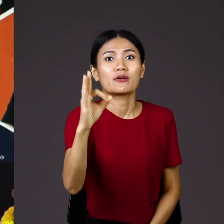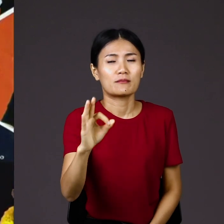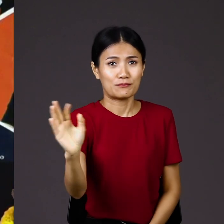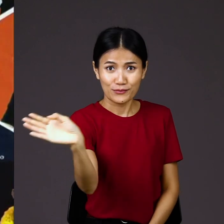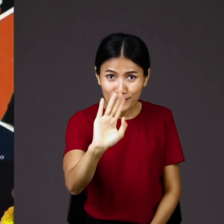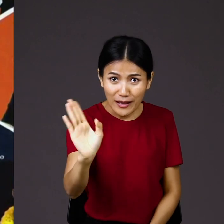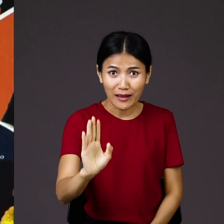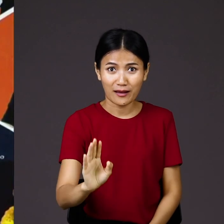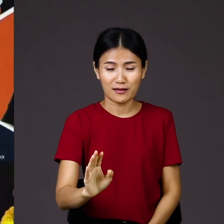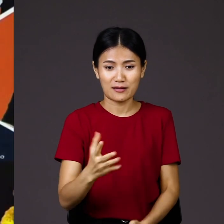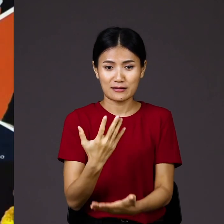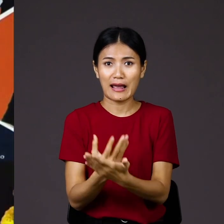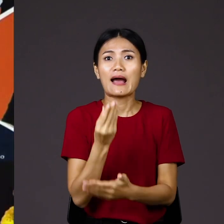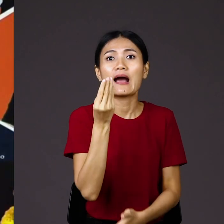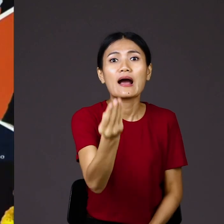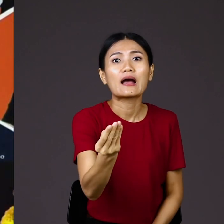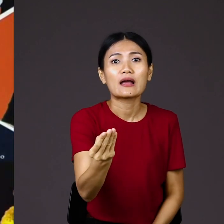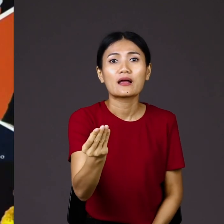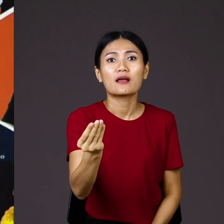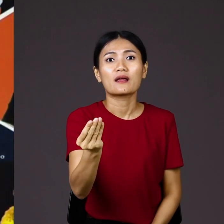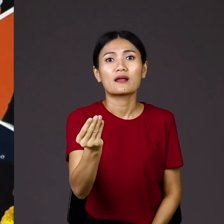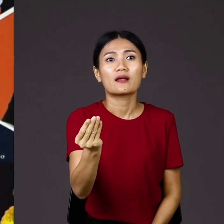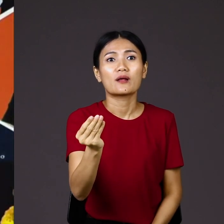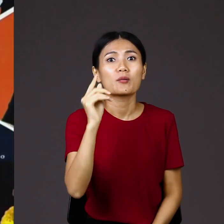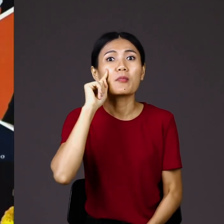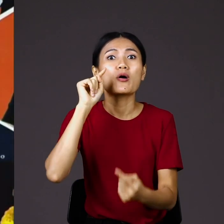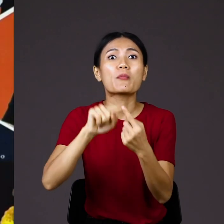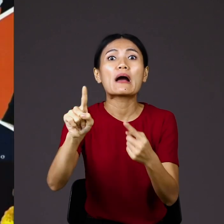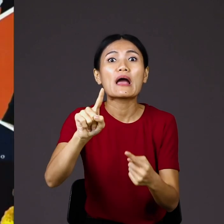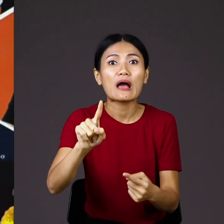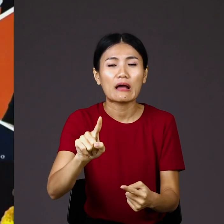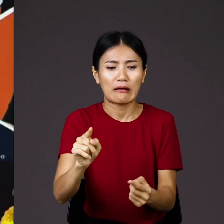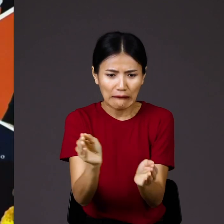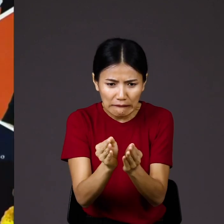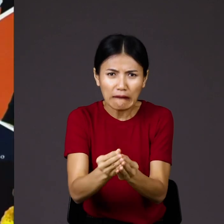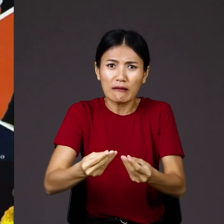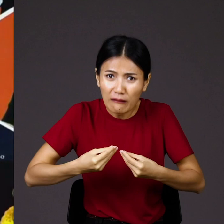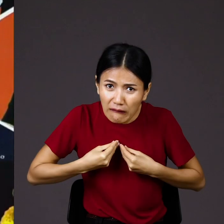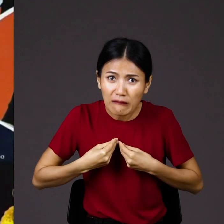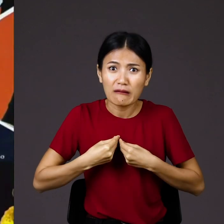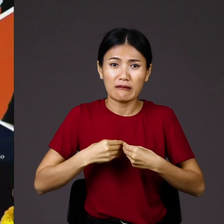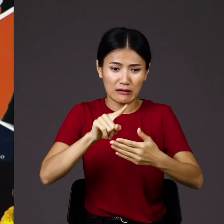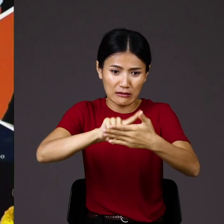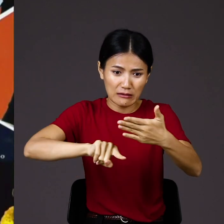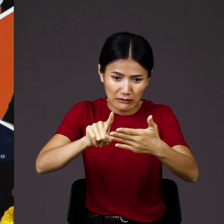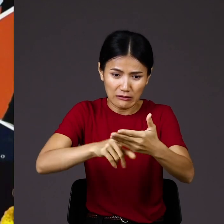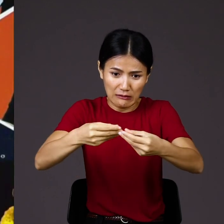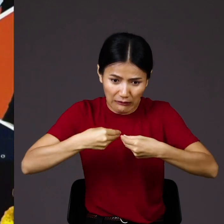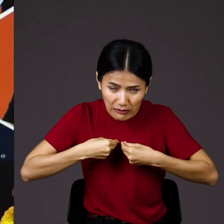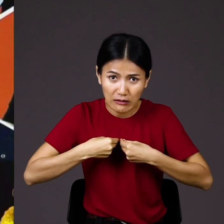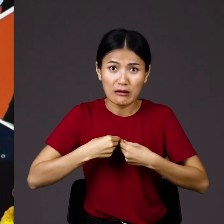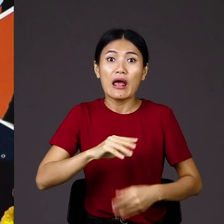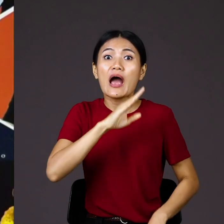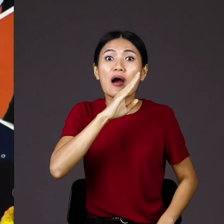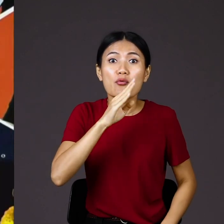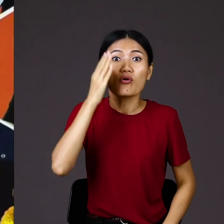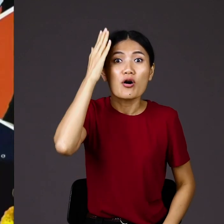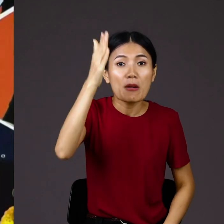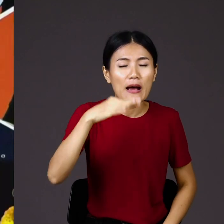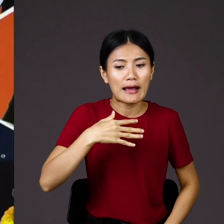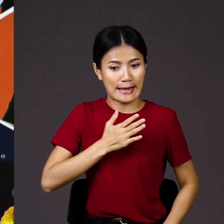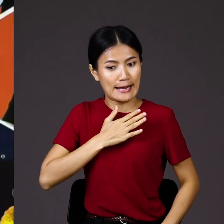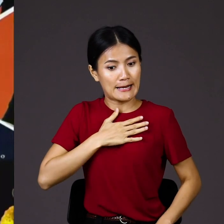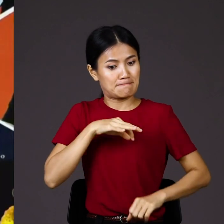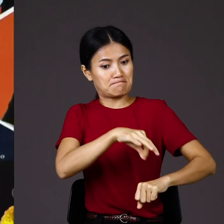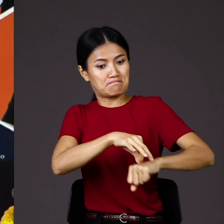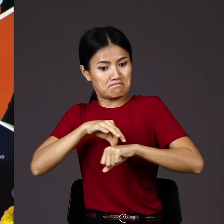จดีให้ฟรีๆหรอกครับเขาให้มาเพราะว่าเขาหวังว่าพี่น้องจะไปเลือกเขาแล้วถ้าวันหนึ่งเขาได้เป็นนาย